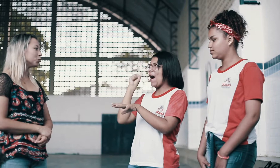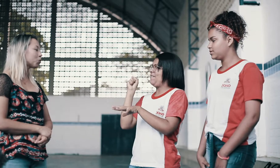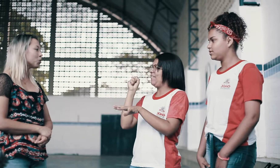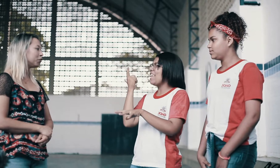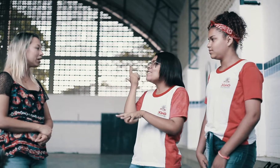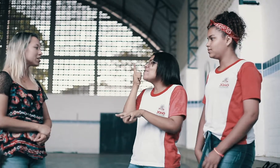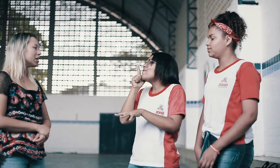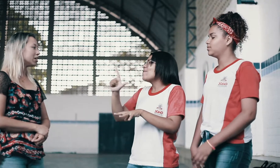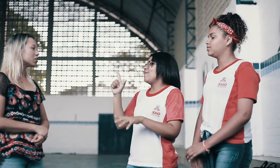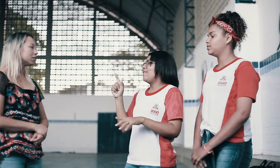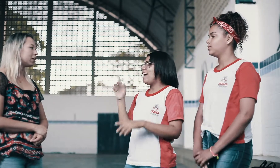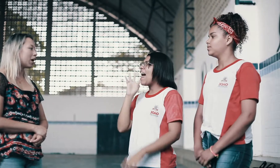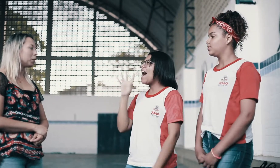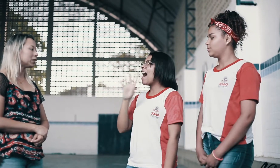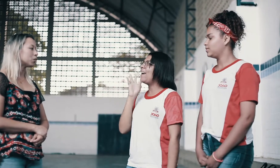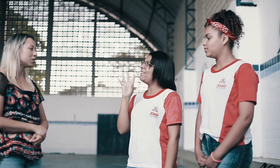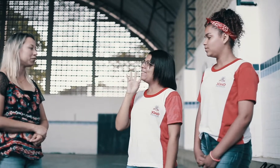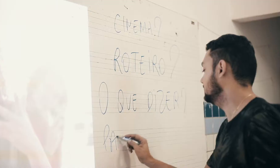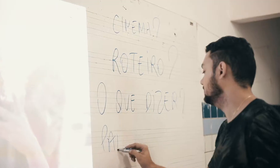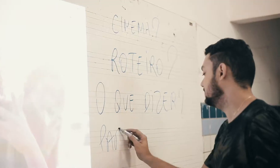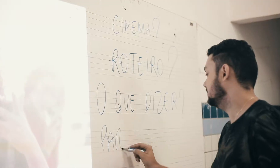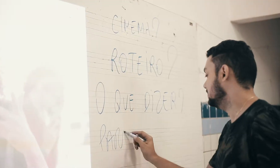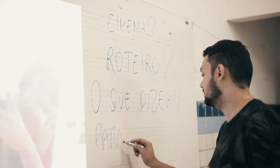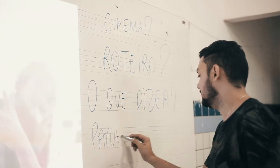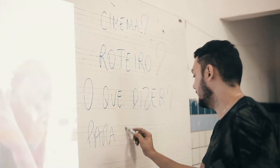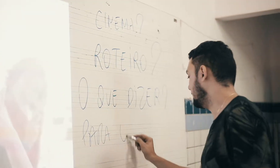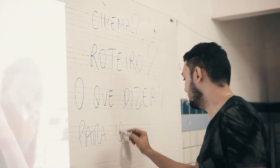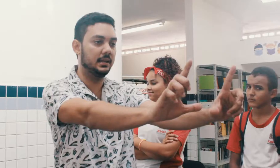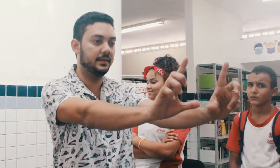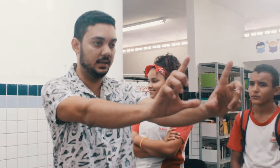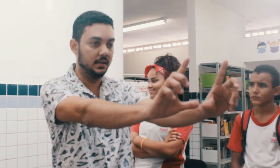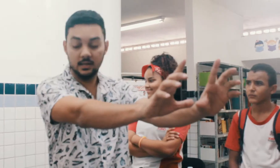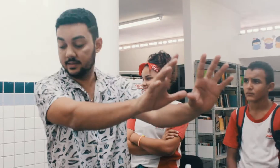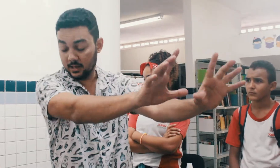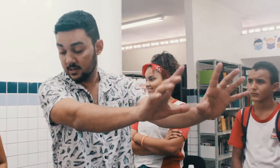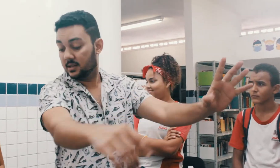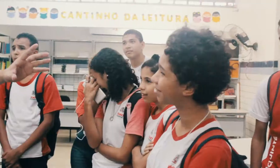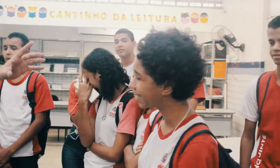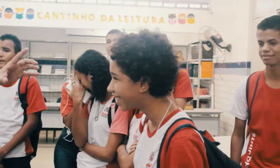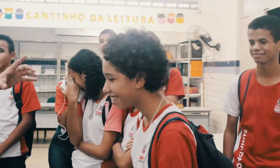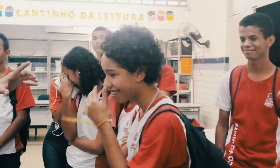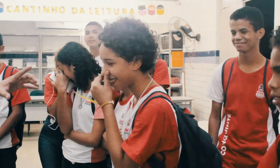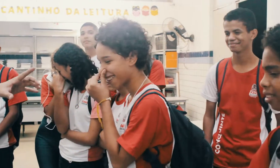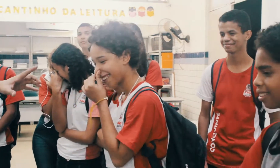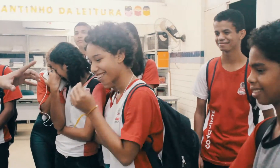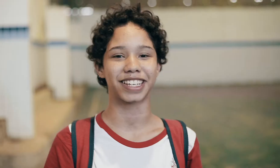com os ouvintes, e eu senti realmente inclusiva. A gente aprendeu mais sobre o cinema, eu já consegui pegar uma câmera e gravar, mesmo que